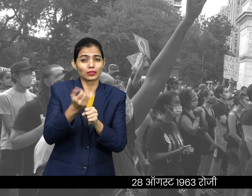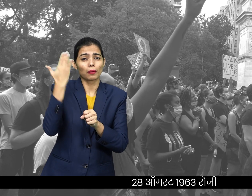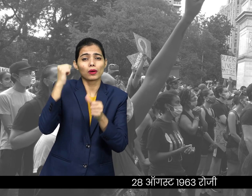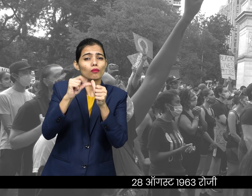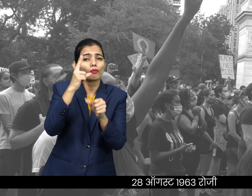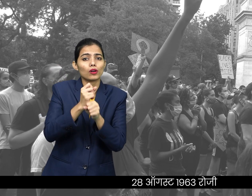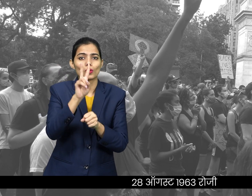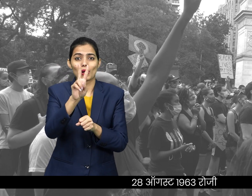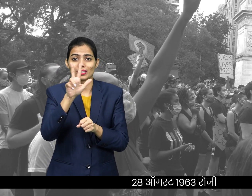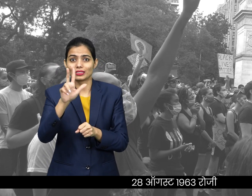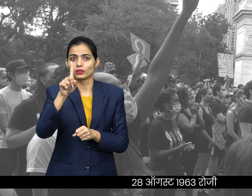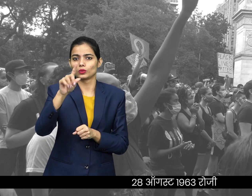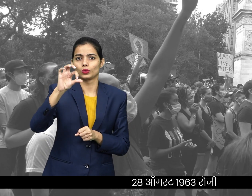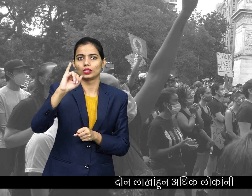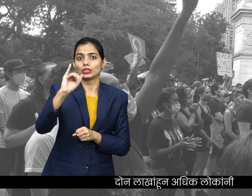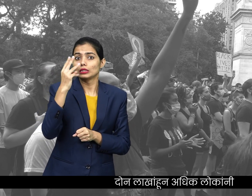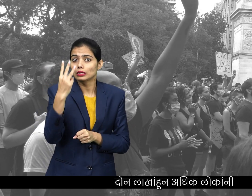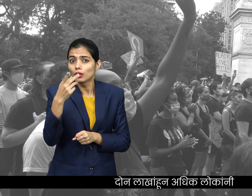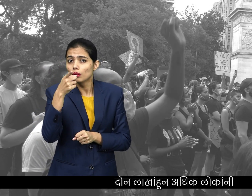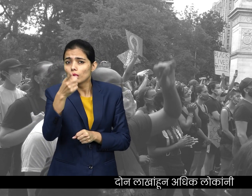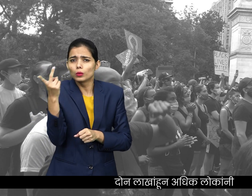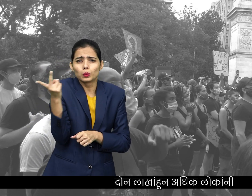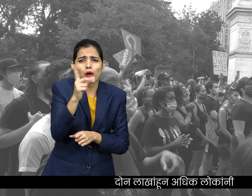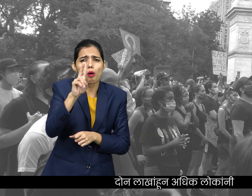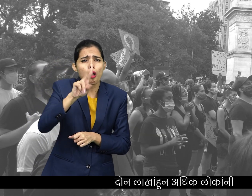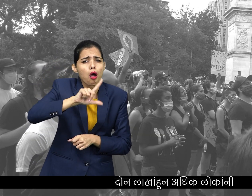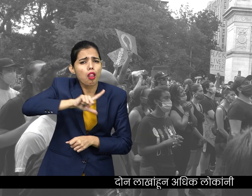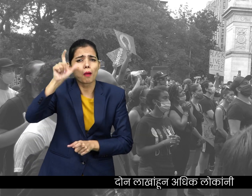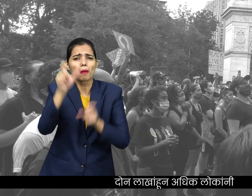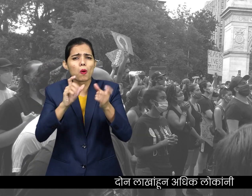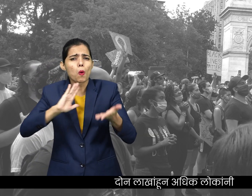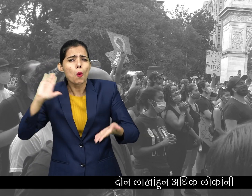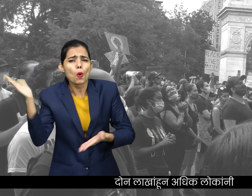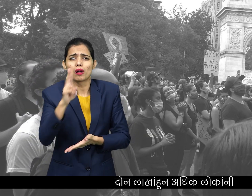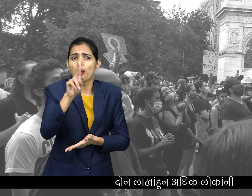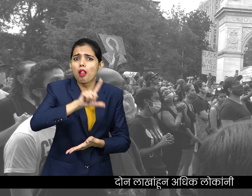ऑगस्ट 1963 रोजी 2 लाखांहून अधिक लोकांनी